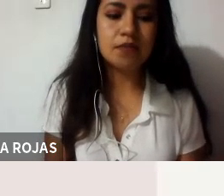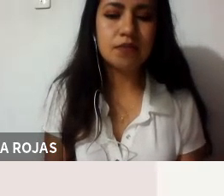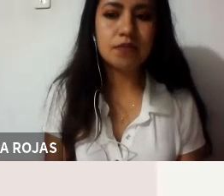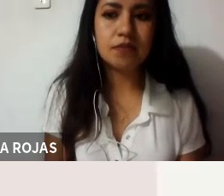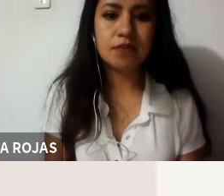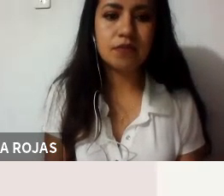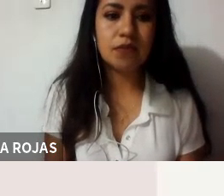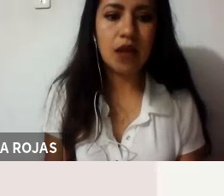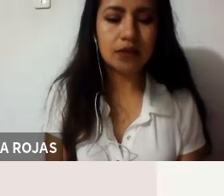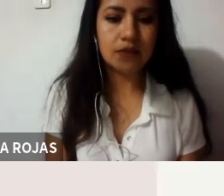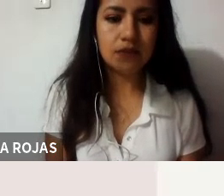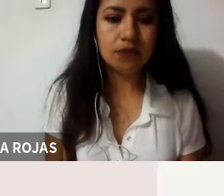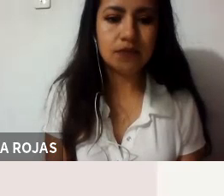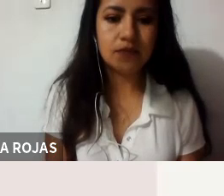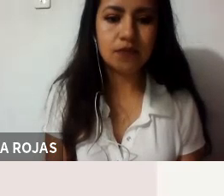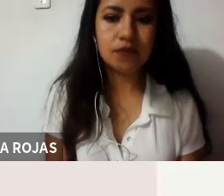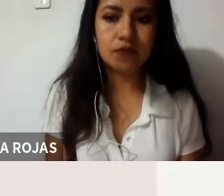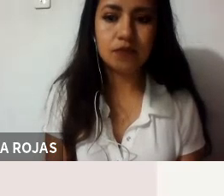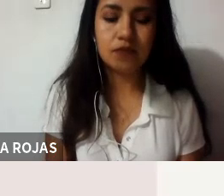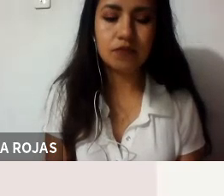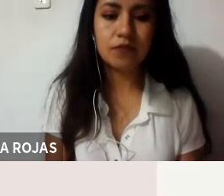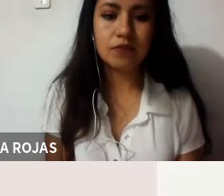asma, asma,